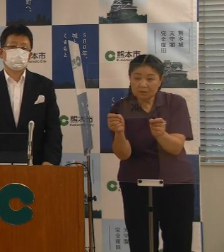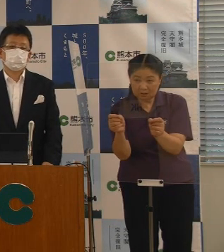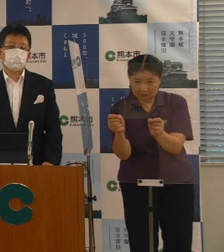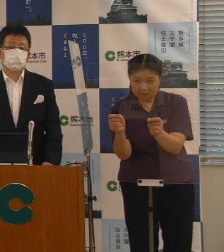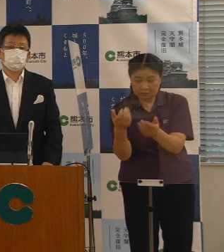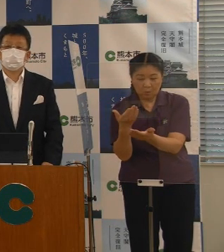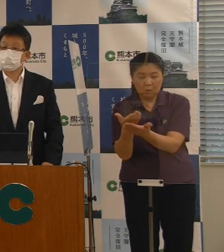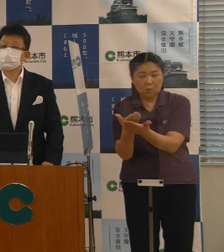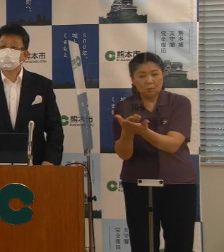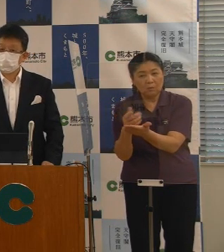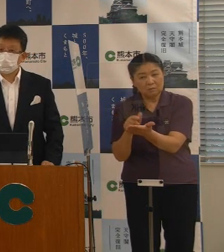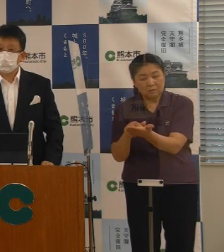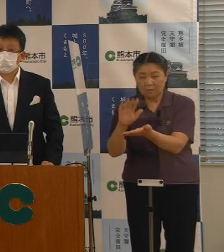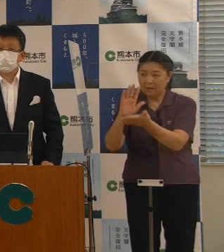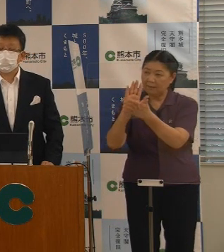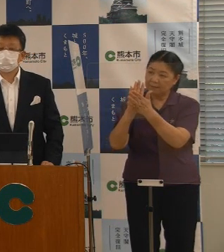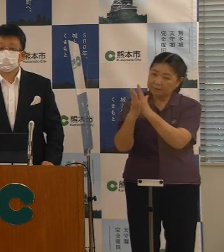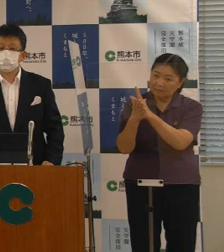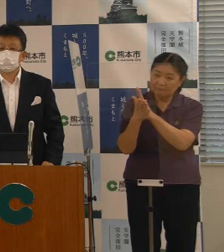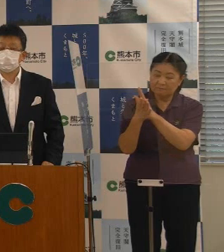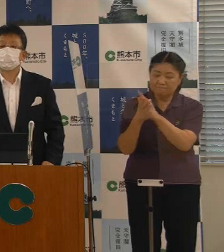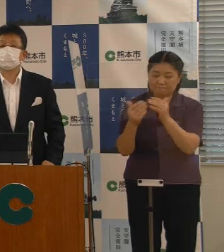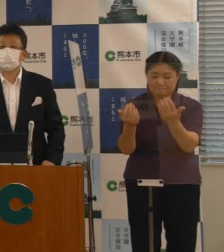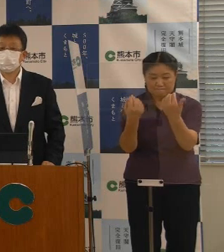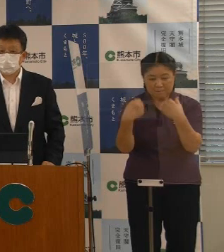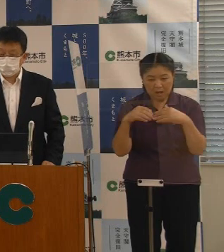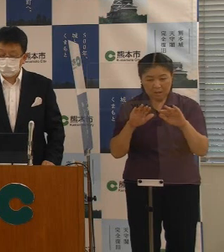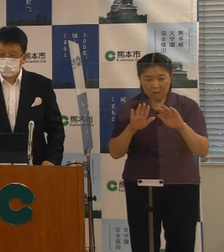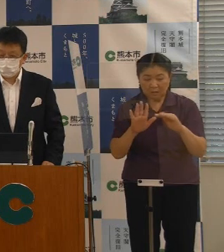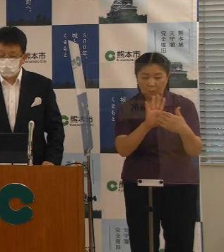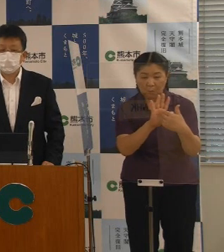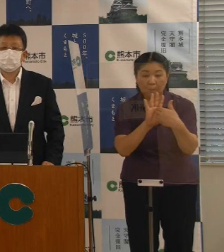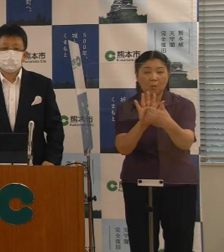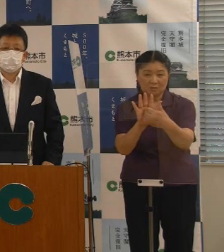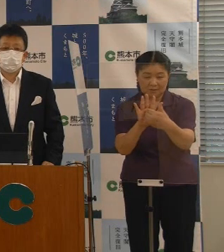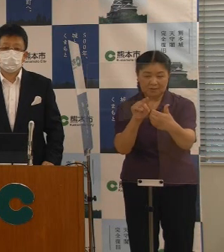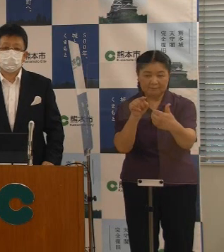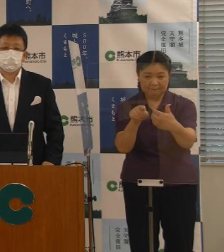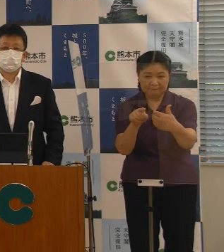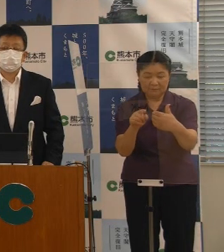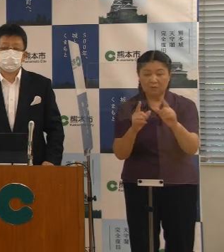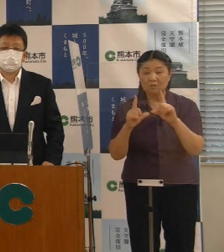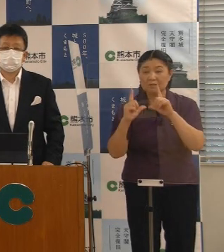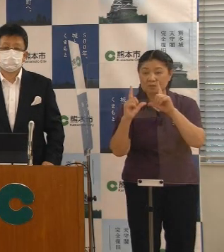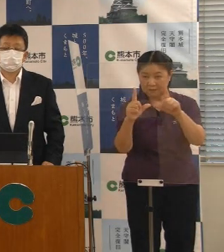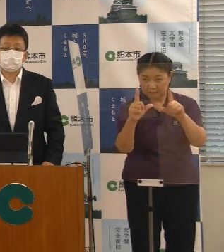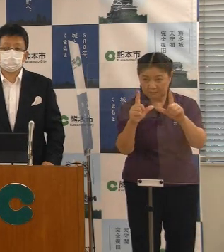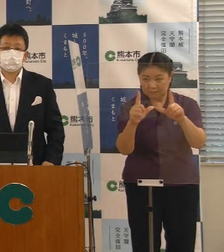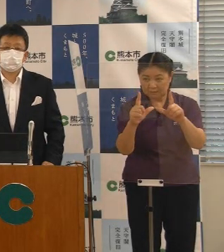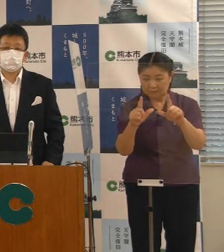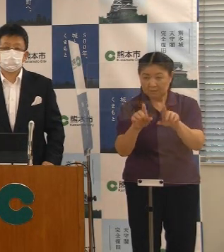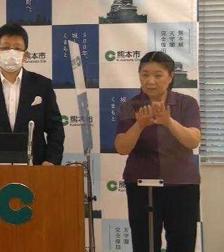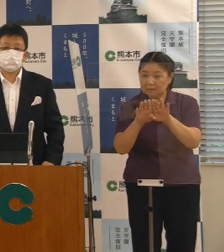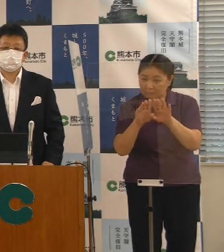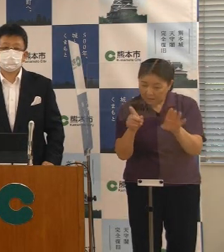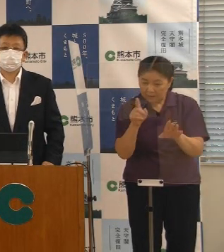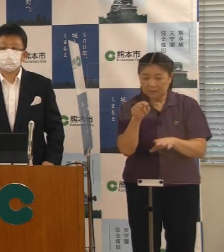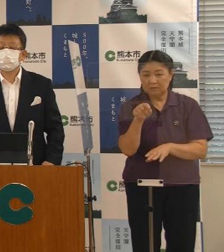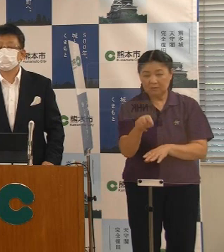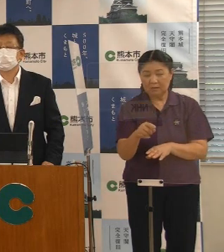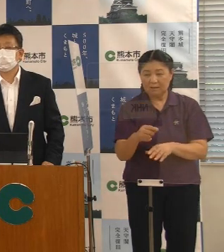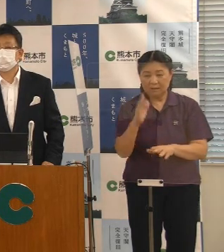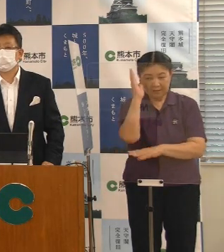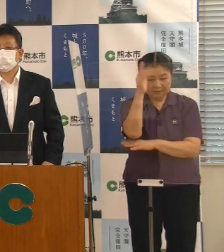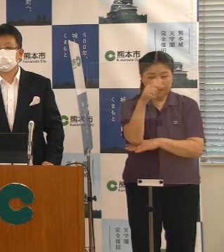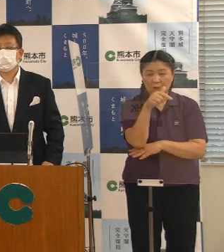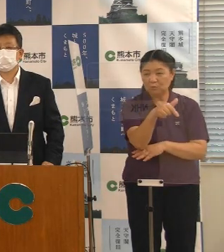から、まあ、県独自のですね、まん延防止のその宣言を行ったり、 それから、まあ、政府